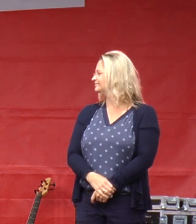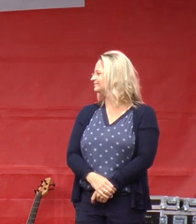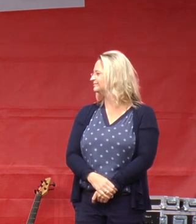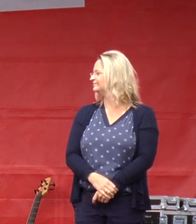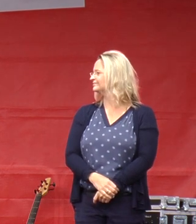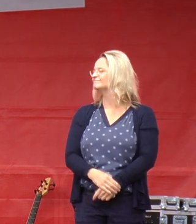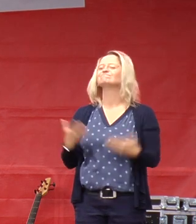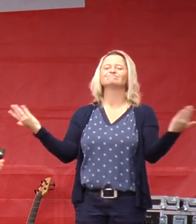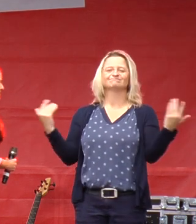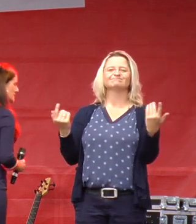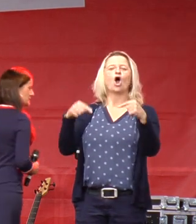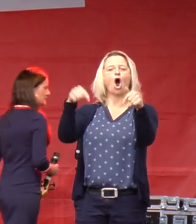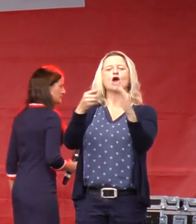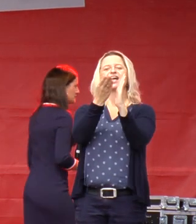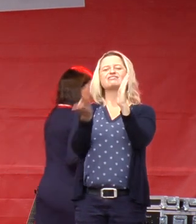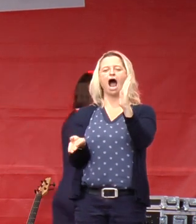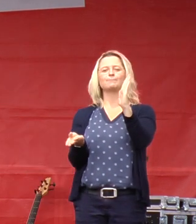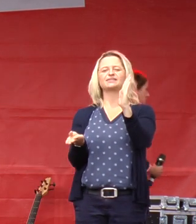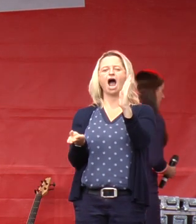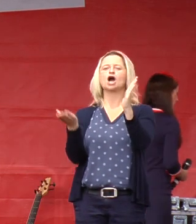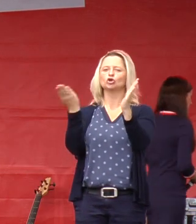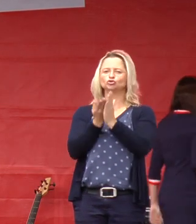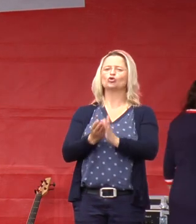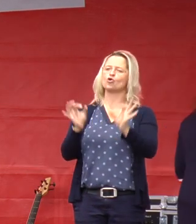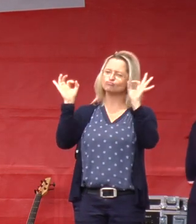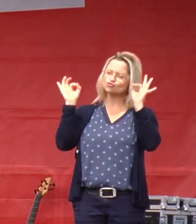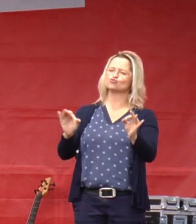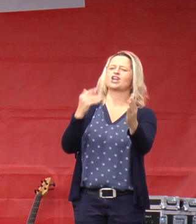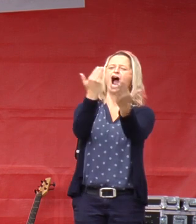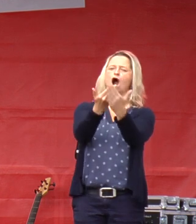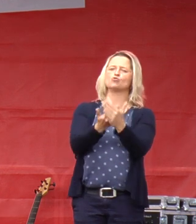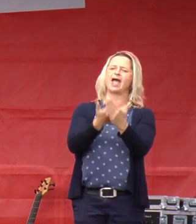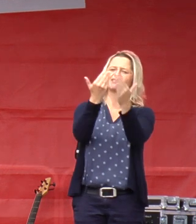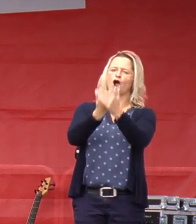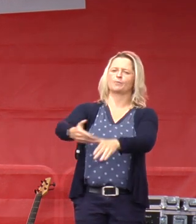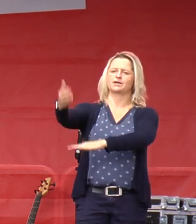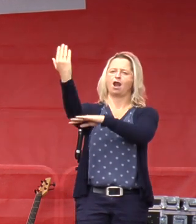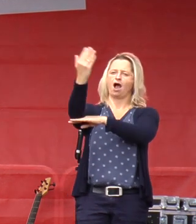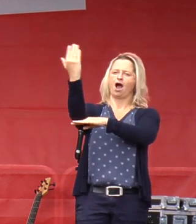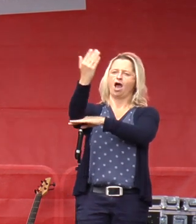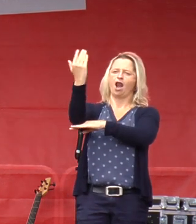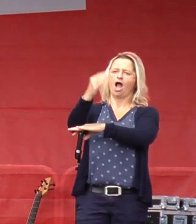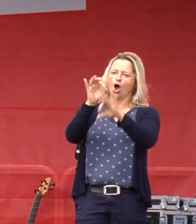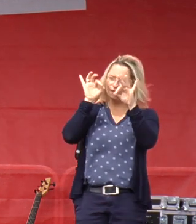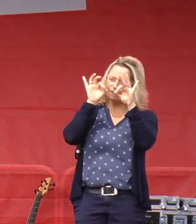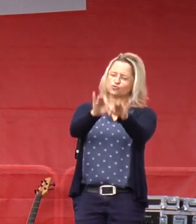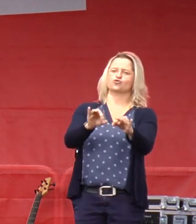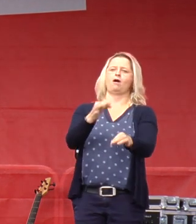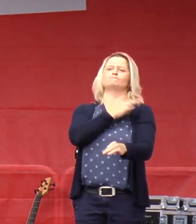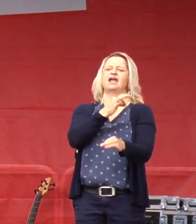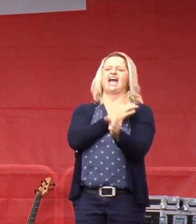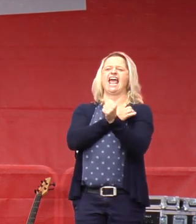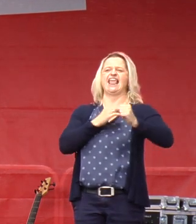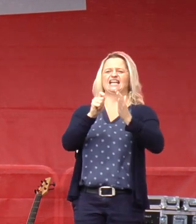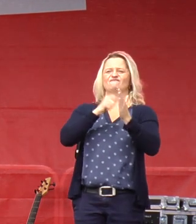Ja, ihr habt ja heute im Laufe des Nachmittags schon viele gute Argumente gehört, die Linke zu wählen und auch einzutreten in die Linke. Ich